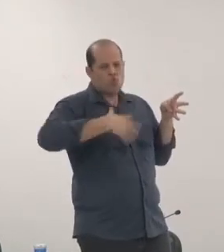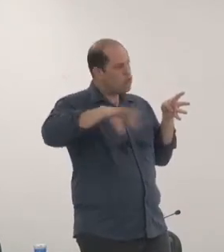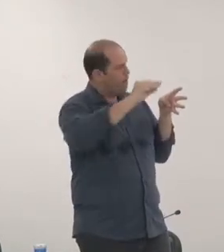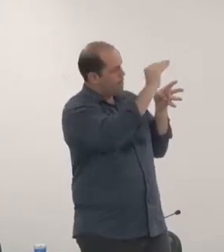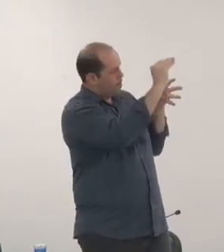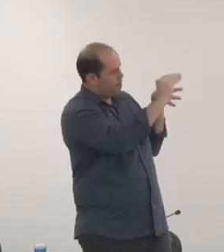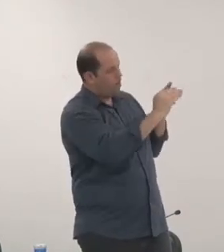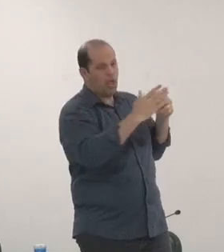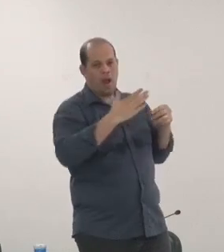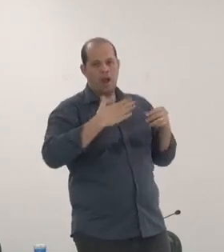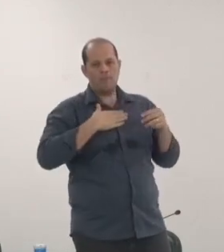No total